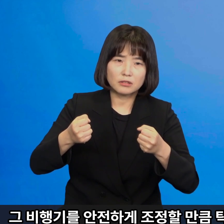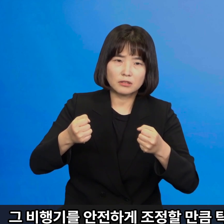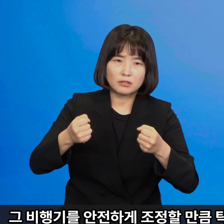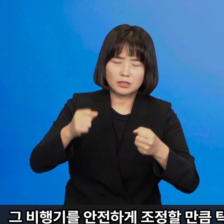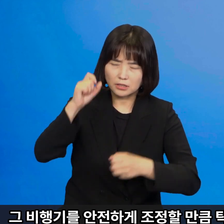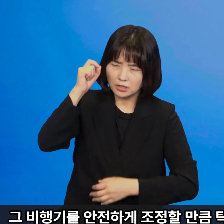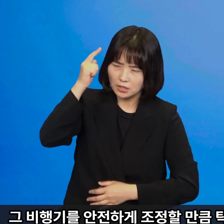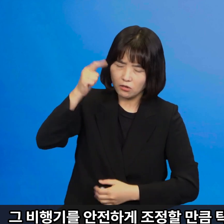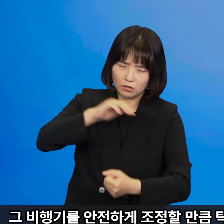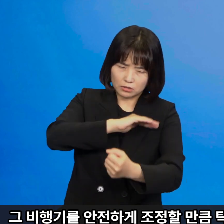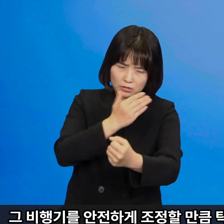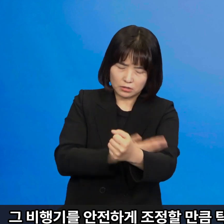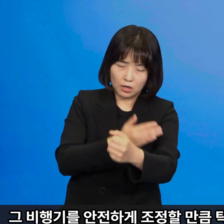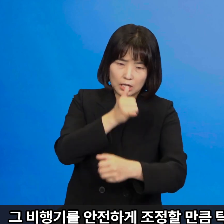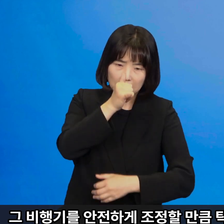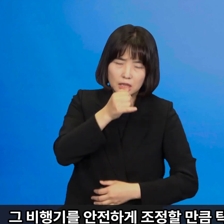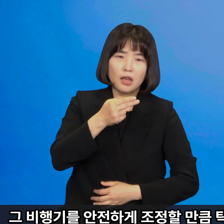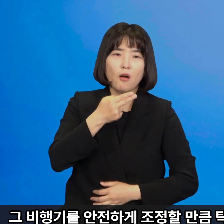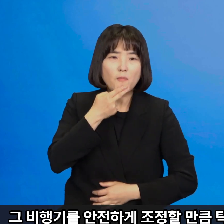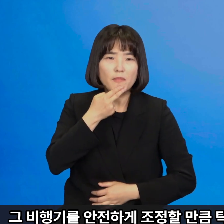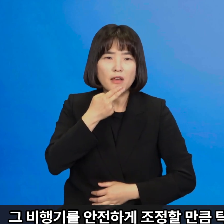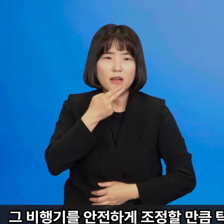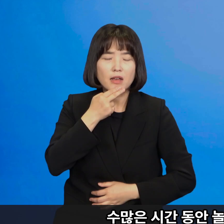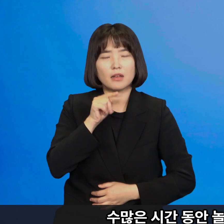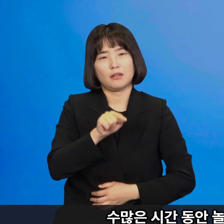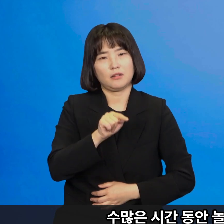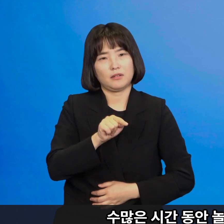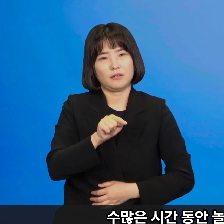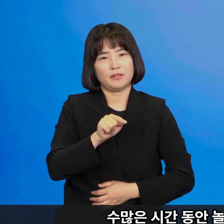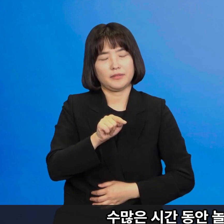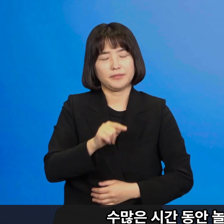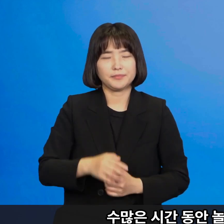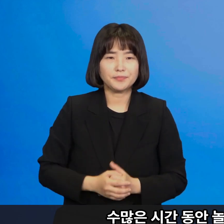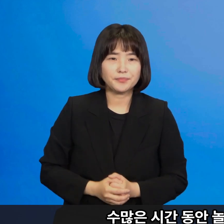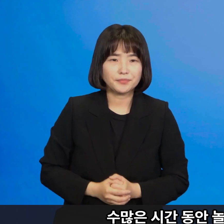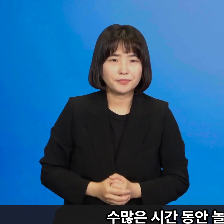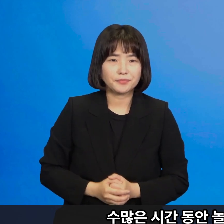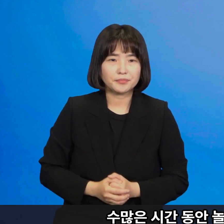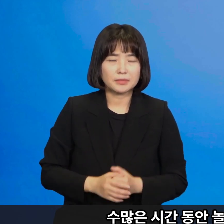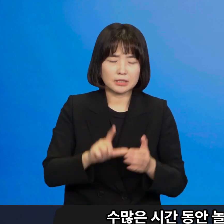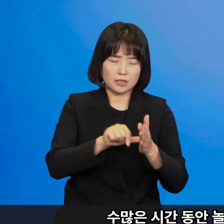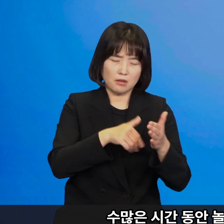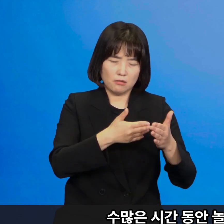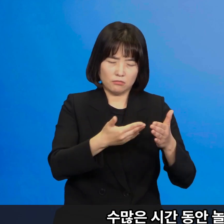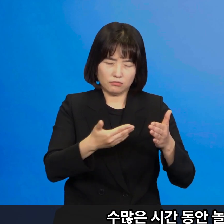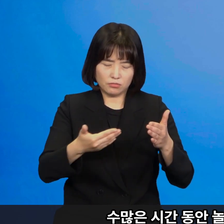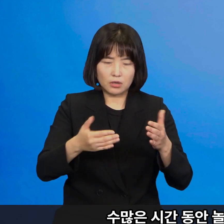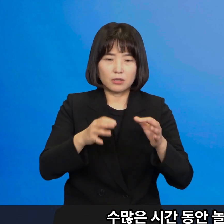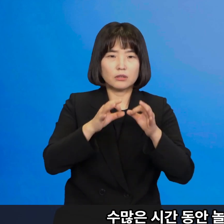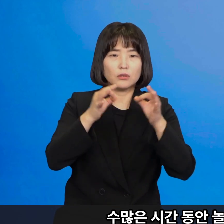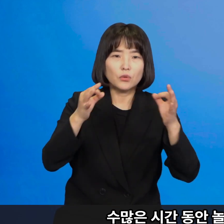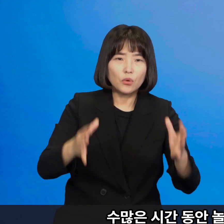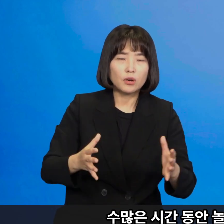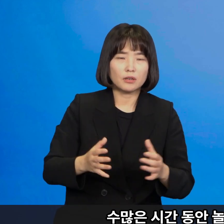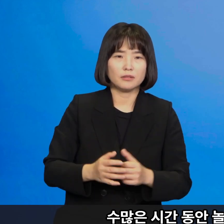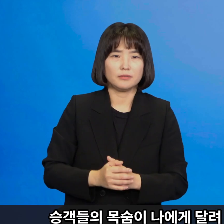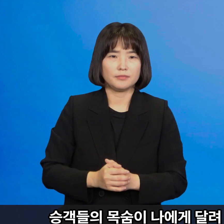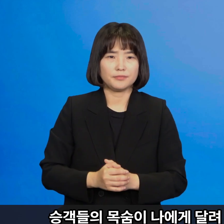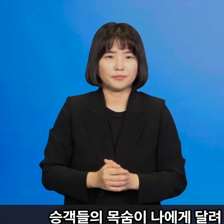능력을 갖추었는가 아닌가였습니다. 그 수많은 시간 동안 놀지 않고 딴짓 피지